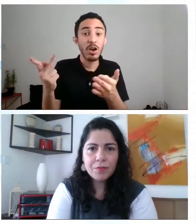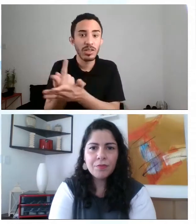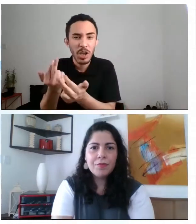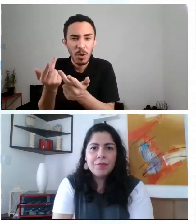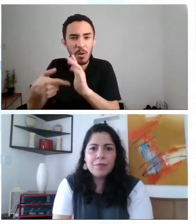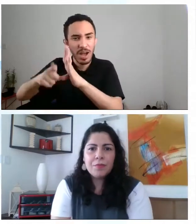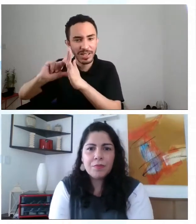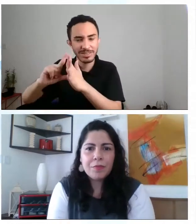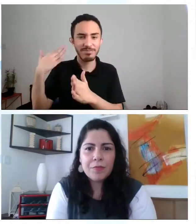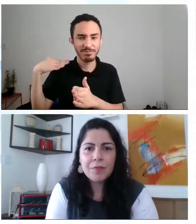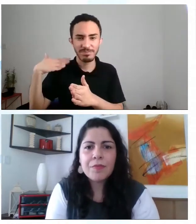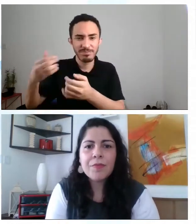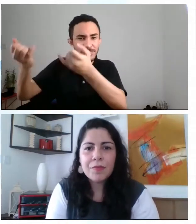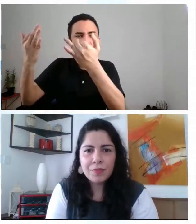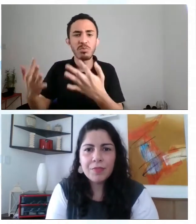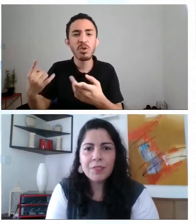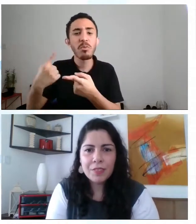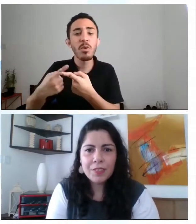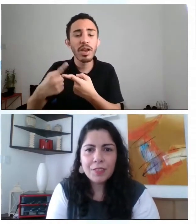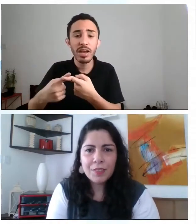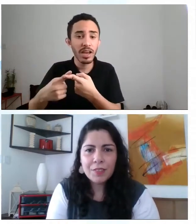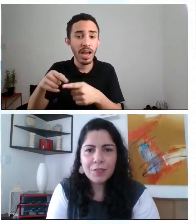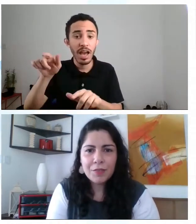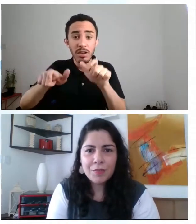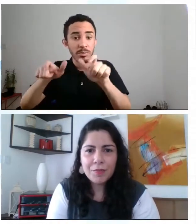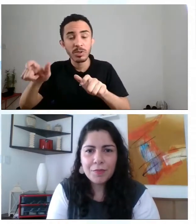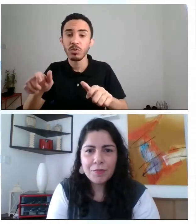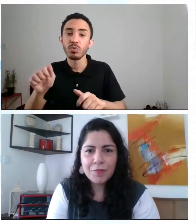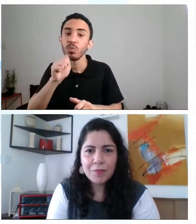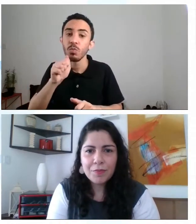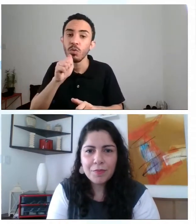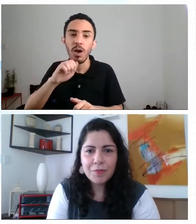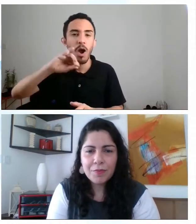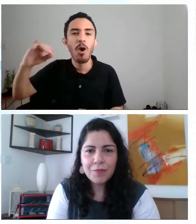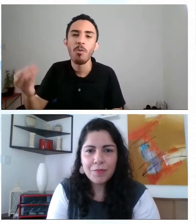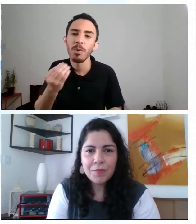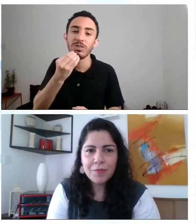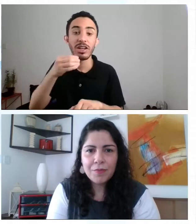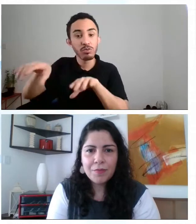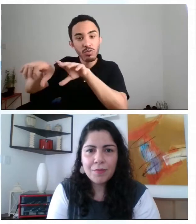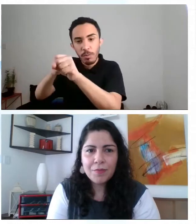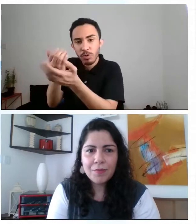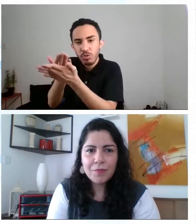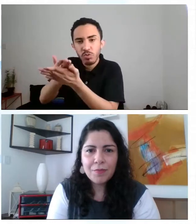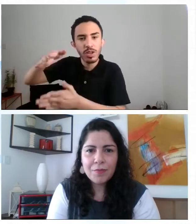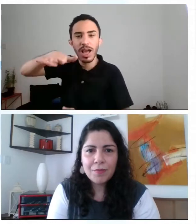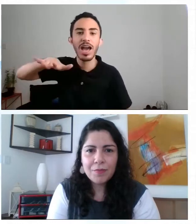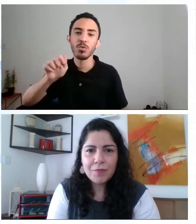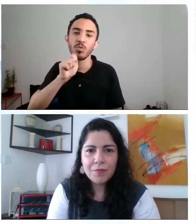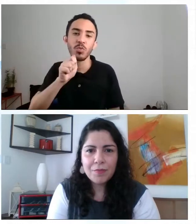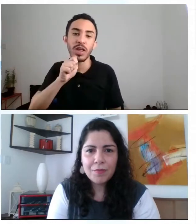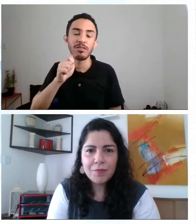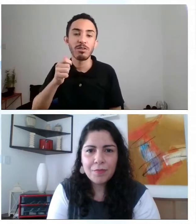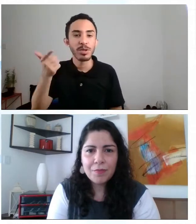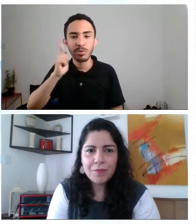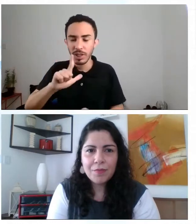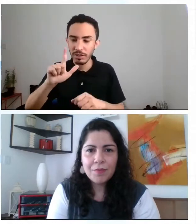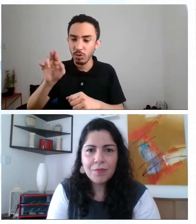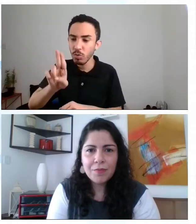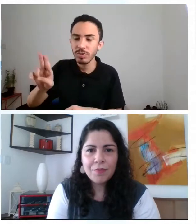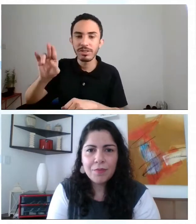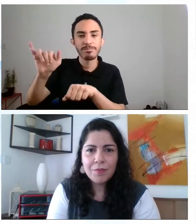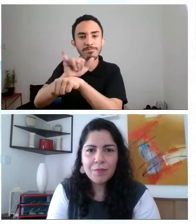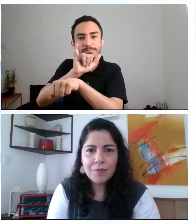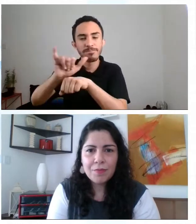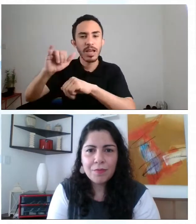Clarissa falou, muito por conta de, às vezes, a pessoa não ter tido a oportunidade de ter uma formação específica naquilo para saber aplicar